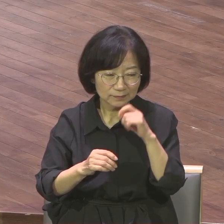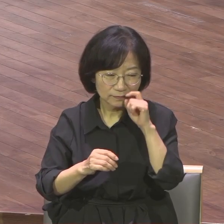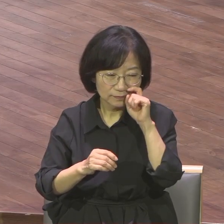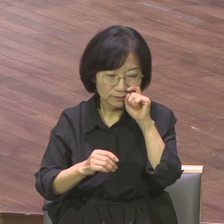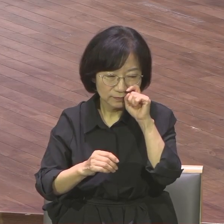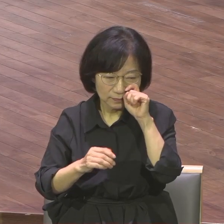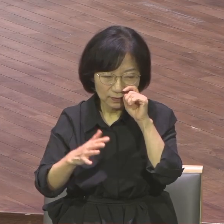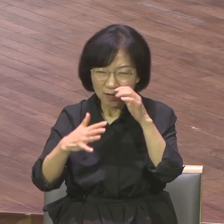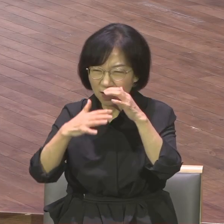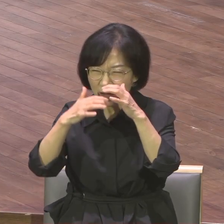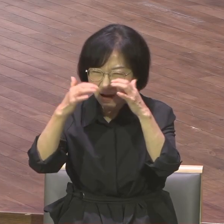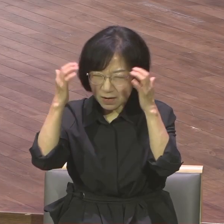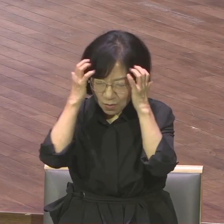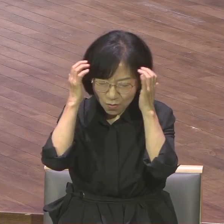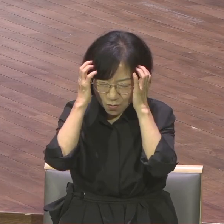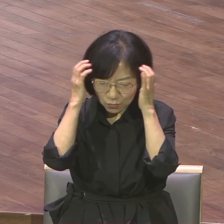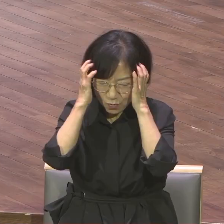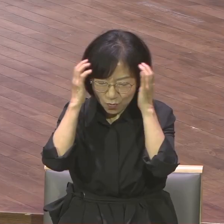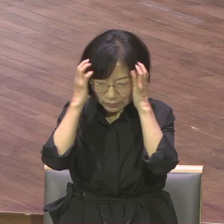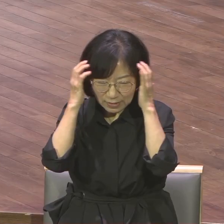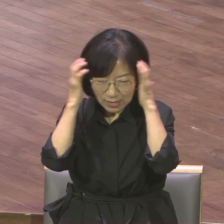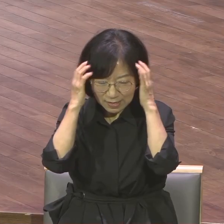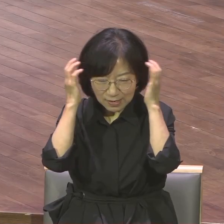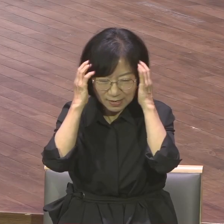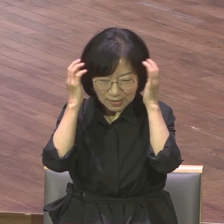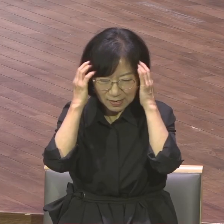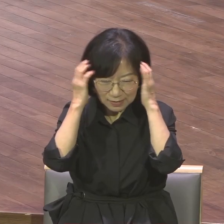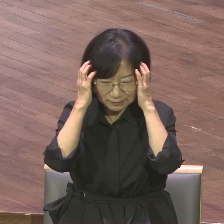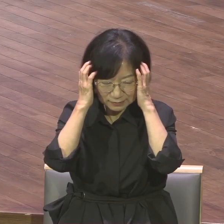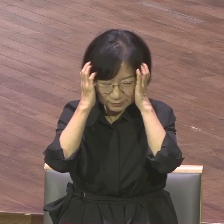향한 확성기다 그랬어요.